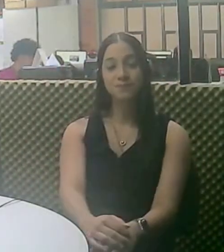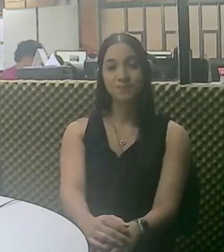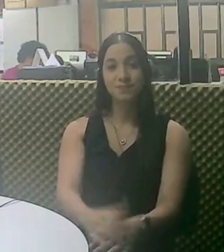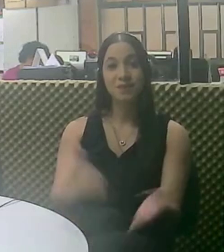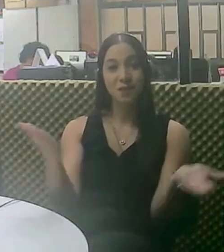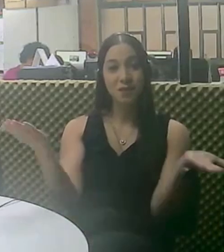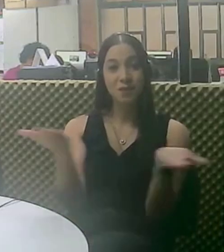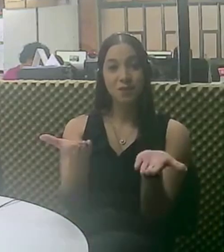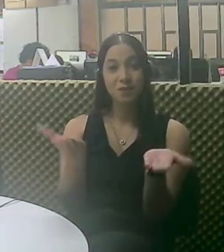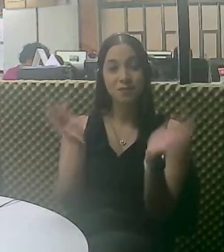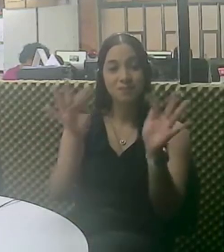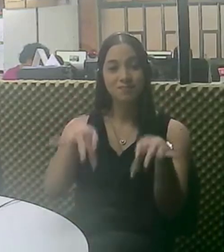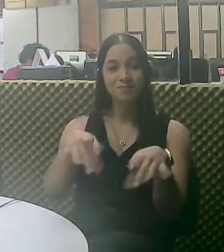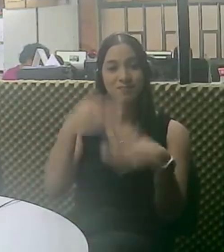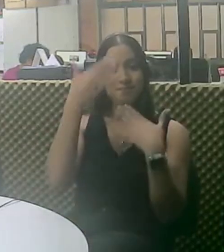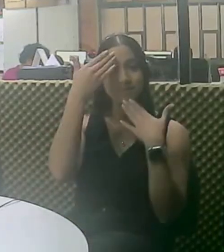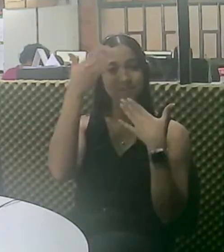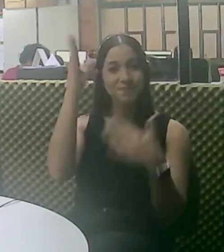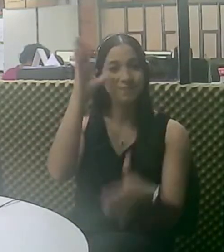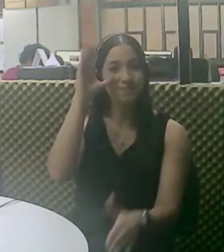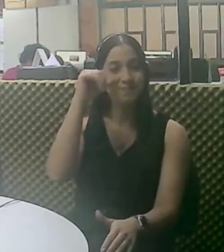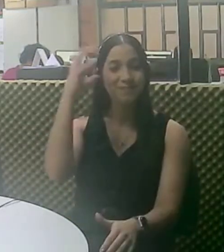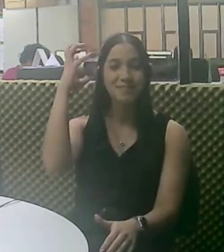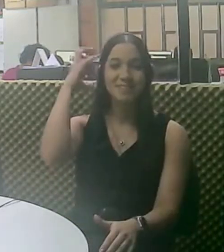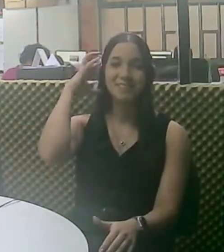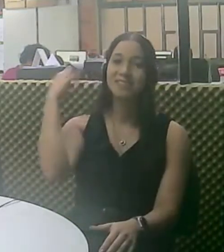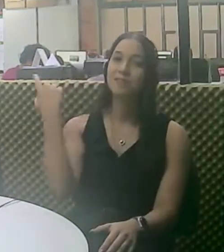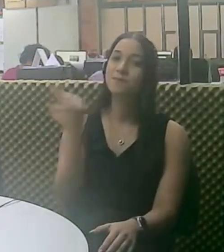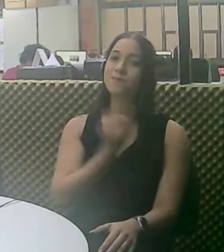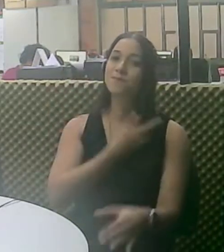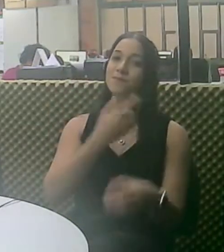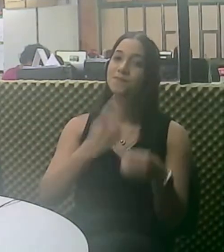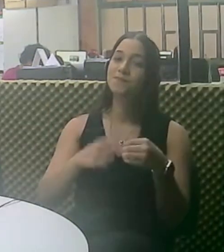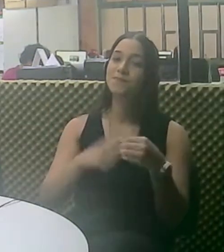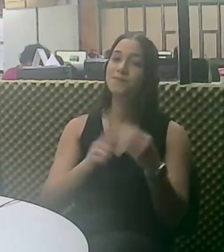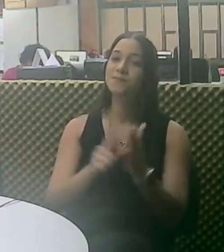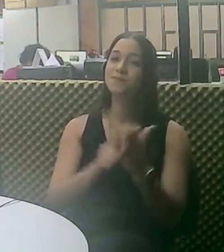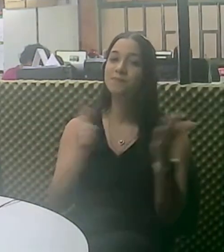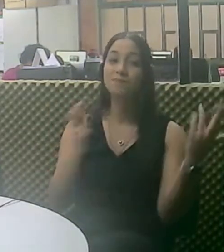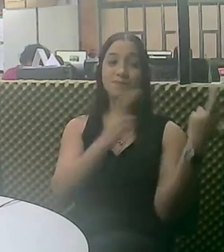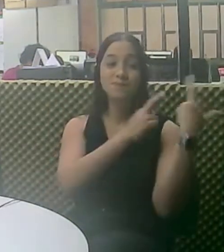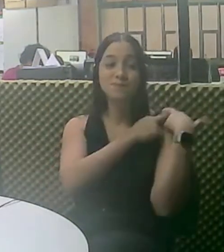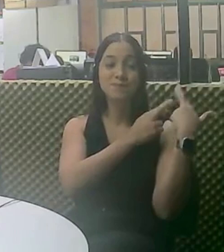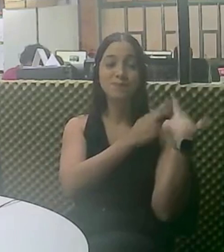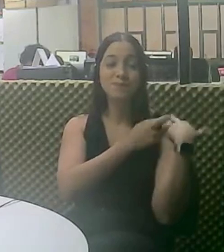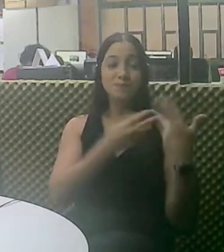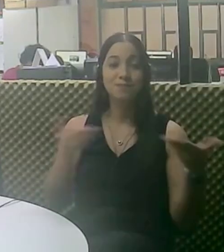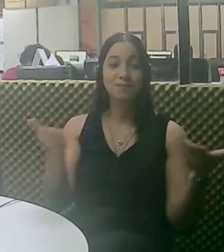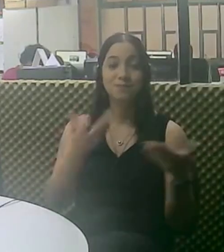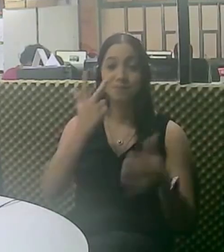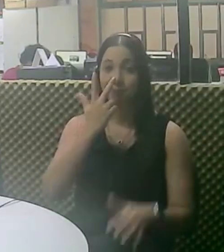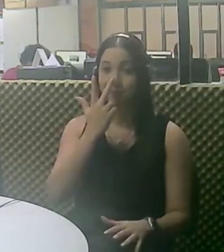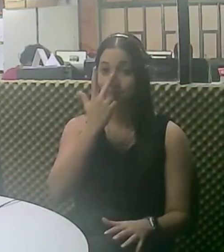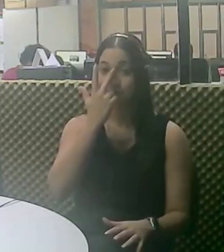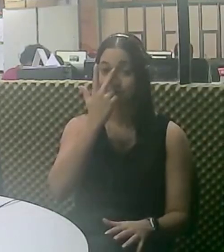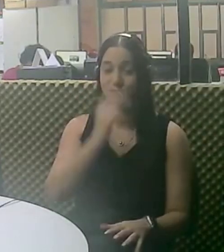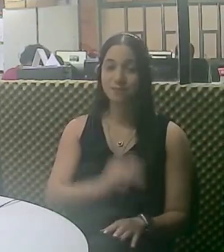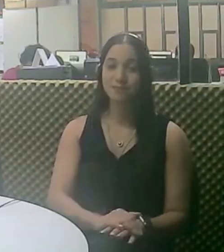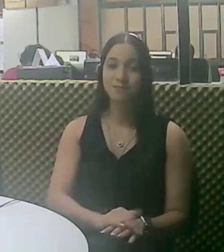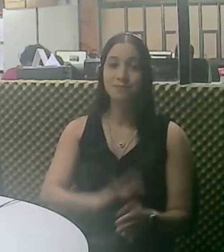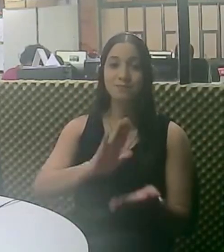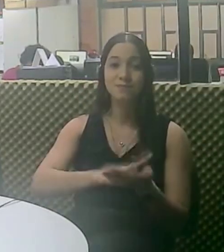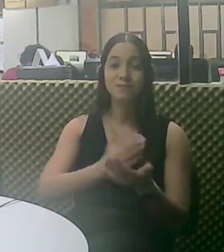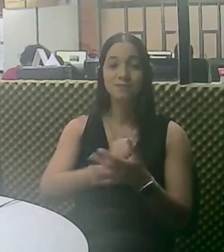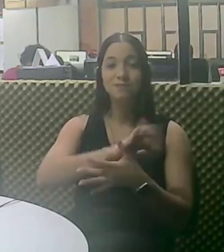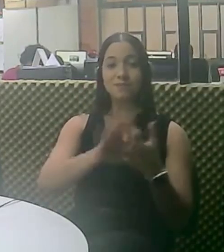notícias. A edição de hoje fica por aqui. Obrigado pela sua audiência, Rádio Nossa Cidade. Jornalista responsável pela edição, Vanessa